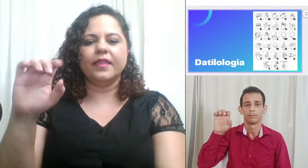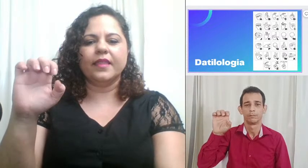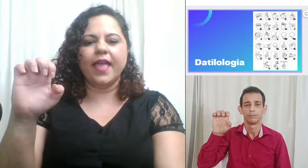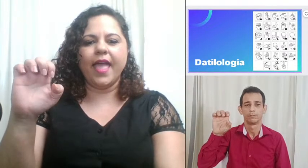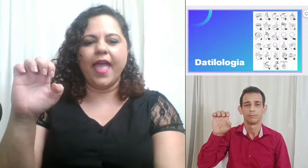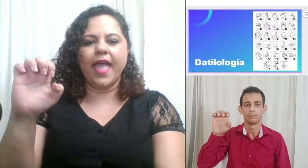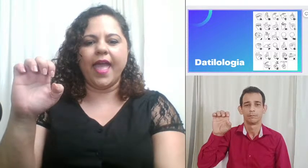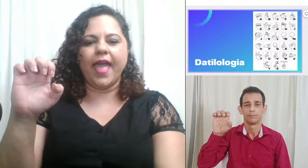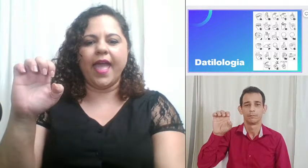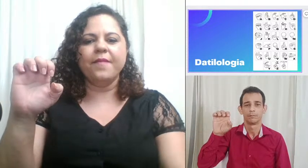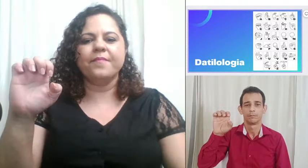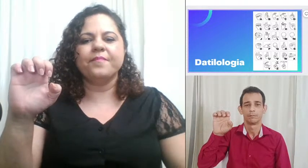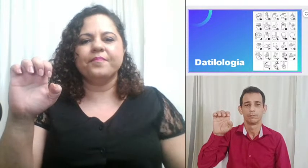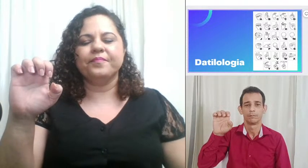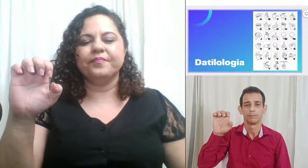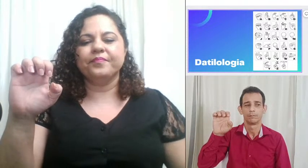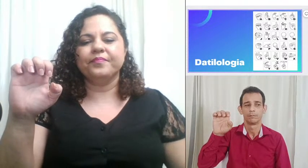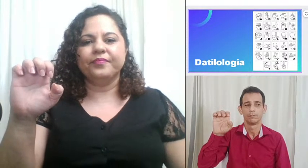E